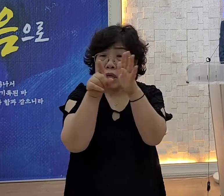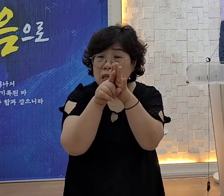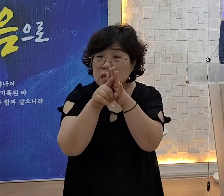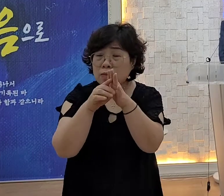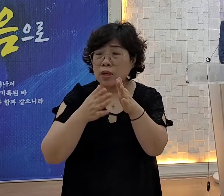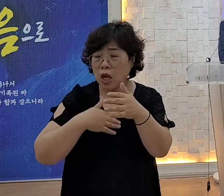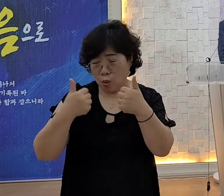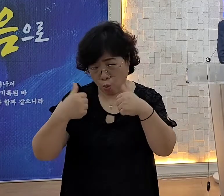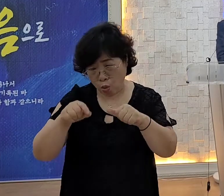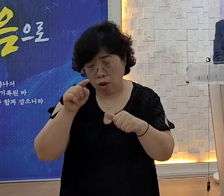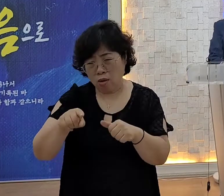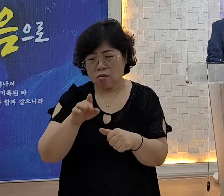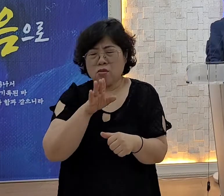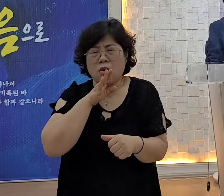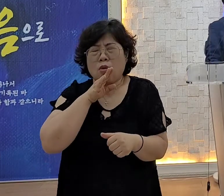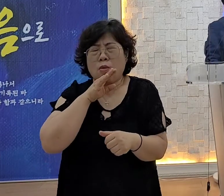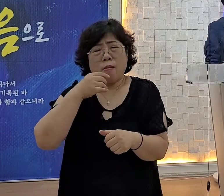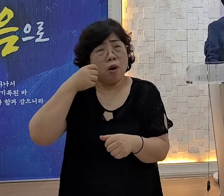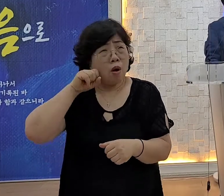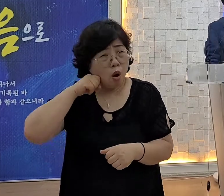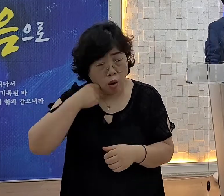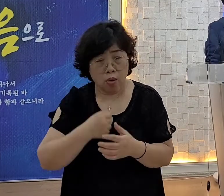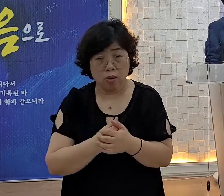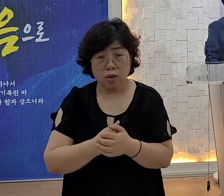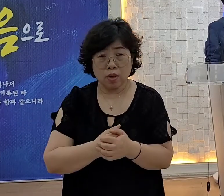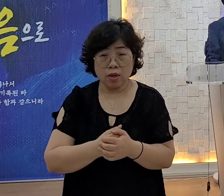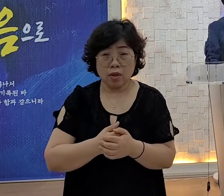내가 뭔가 할 수 있을 때까지 절대 나를 포기하지 않습니다.